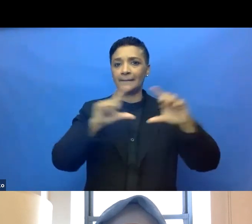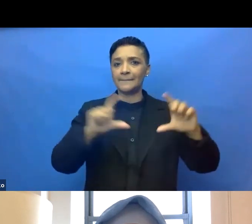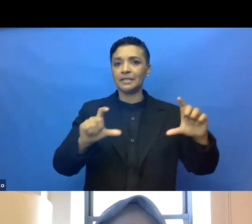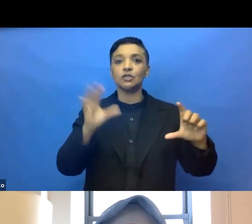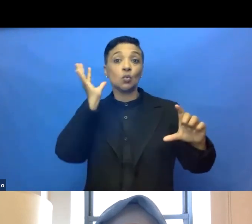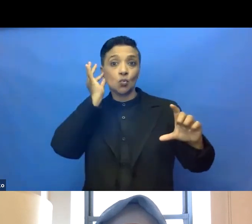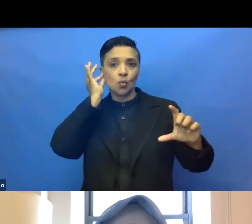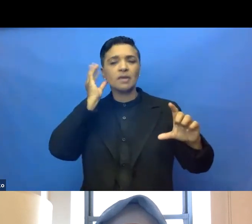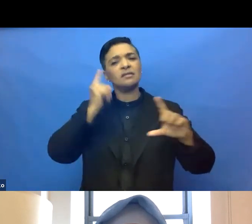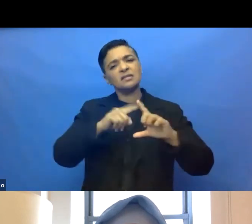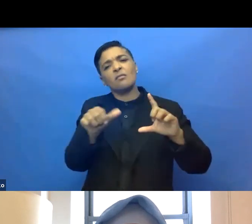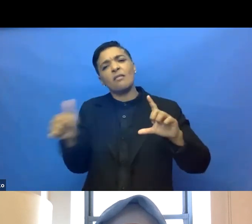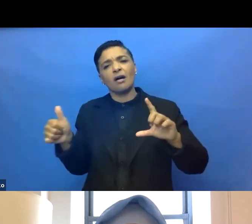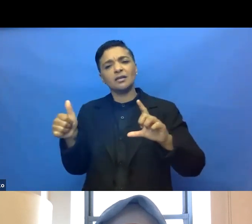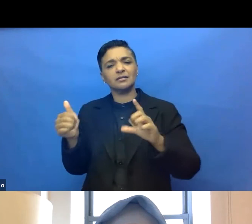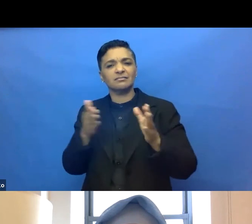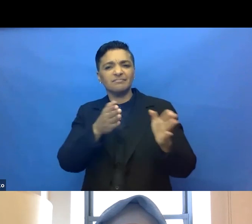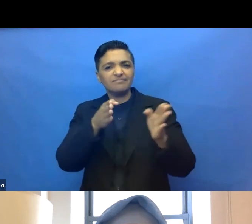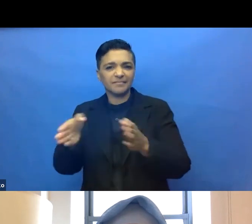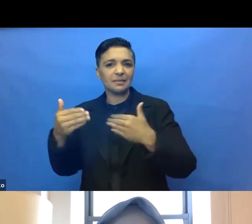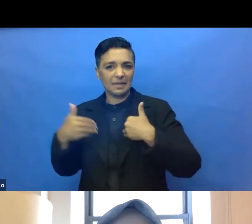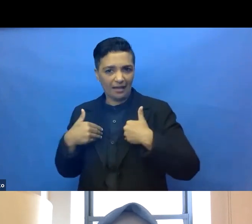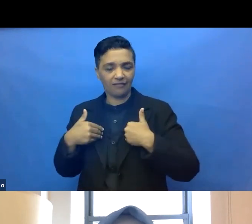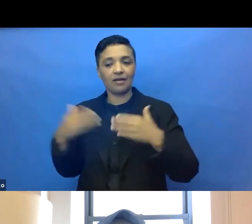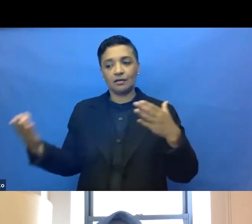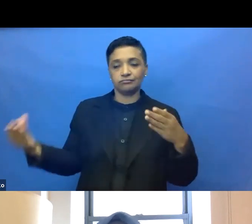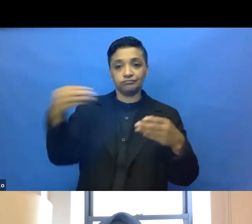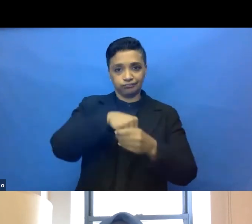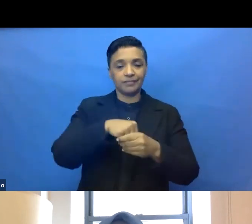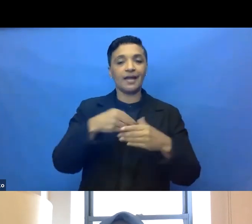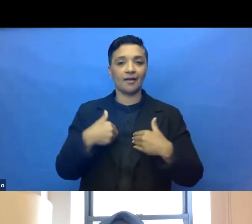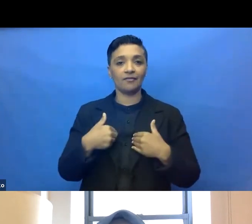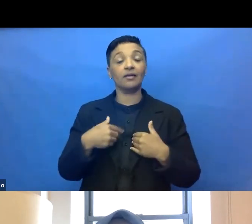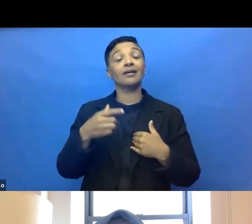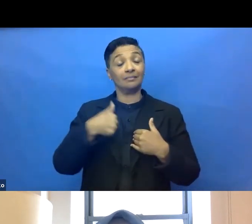femmes et des filles handicapées.